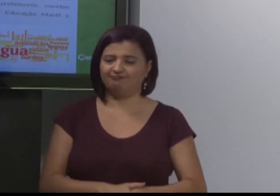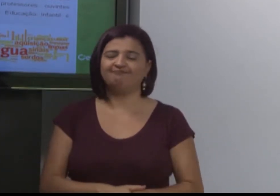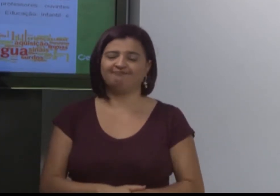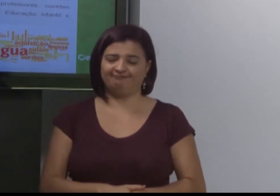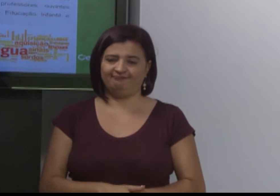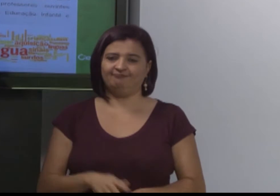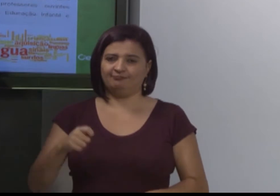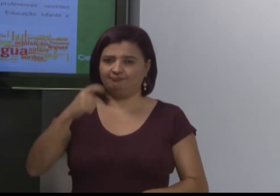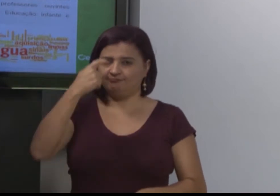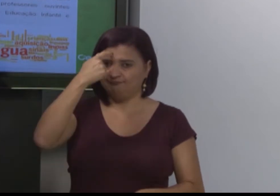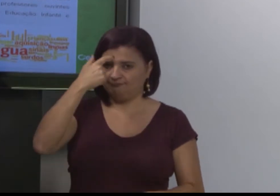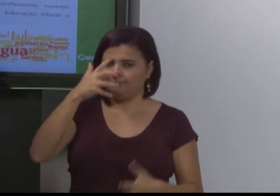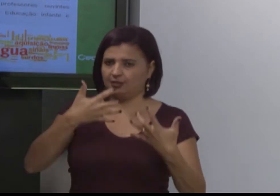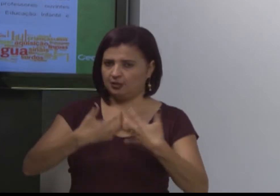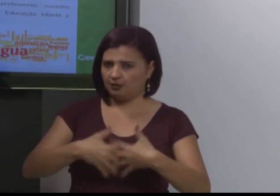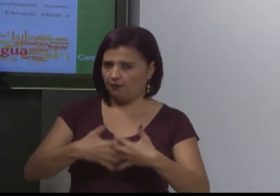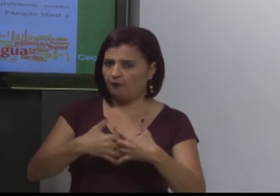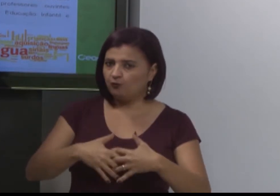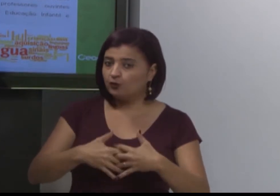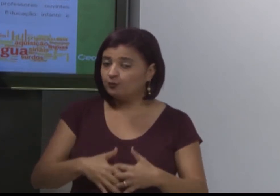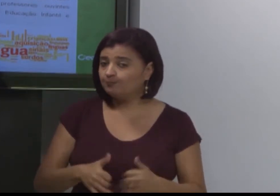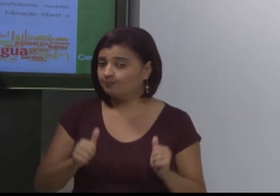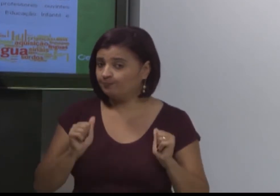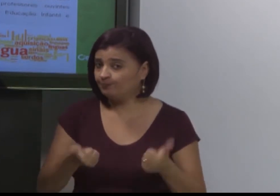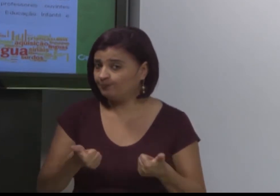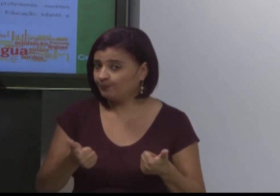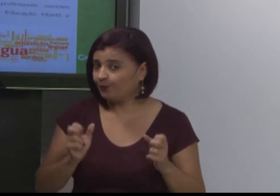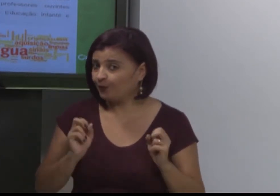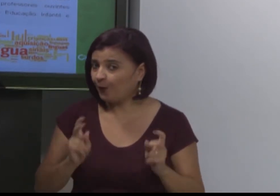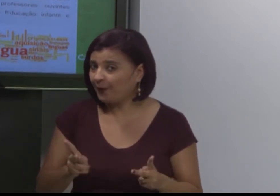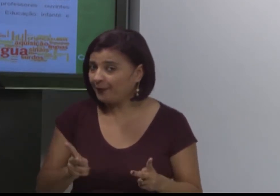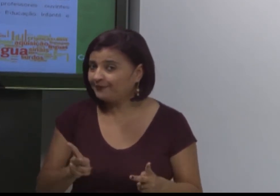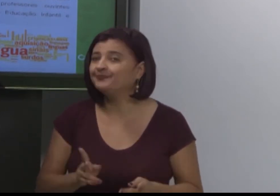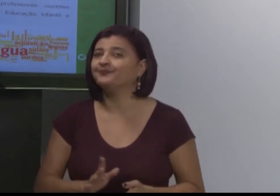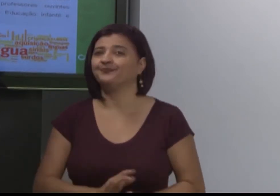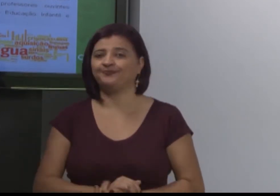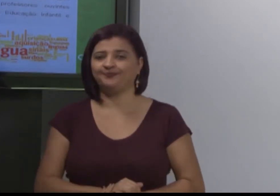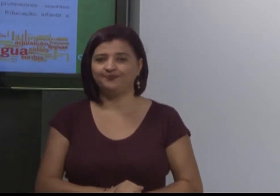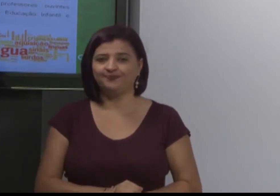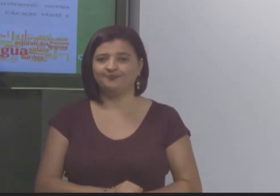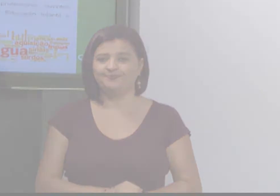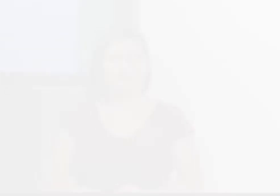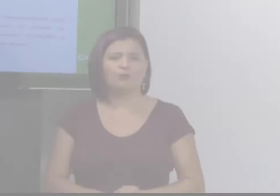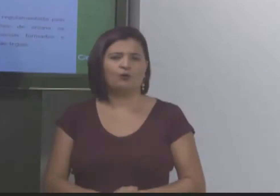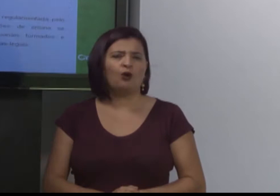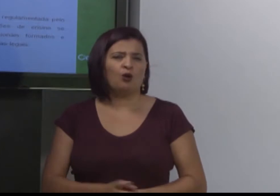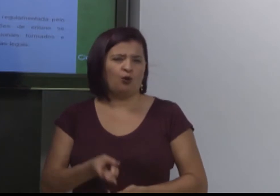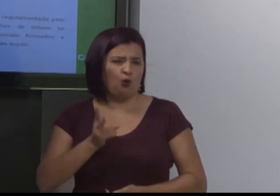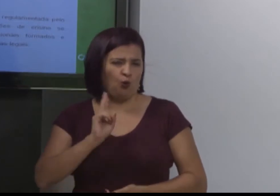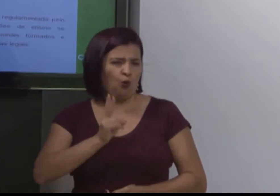ter um certificado. Somente o certificado não irá auxiliá-lo. É necessário refletir, ok?